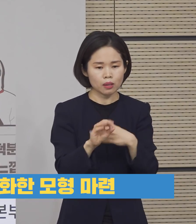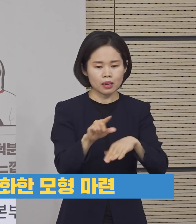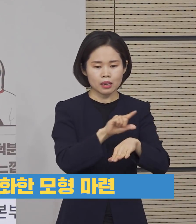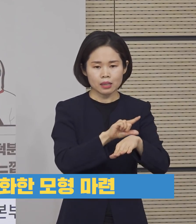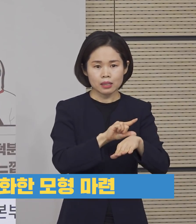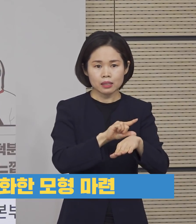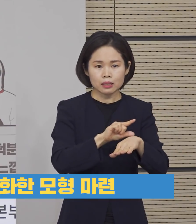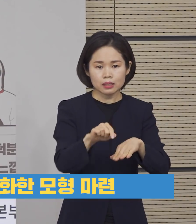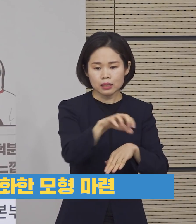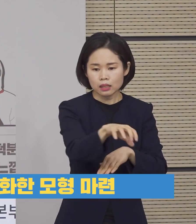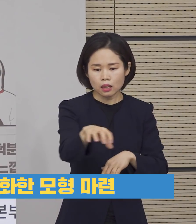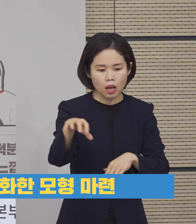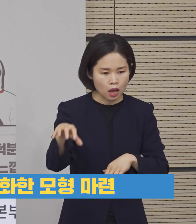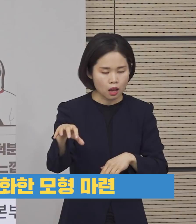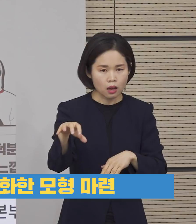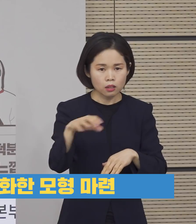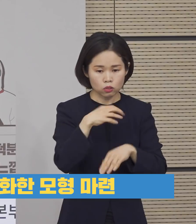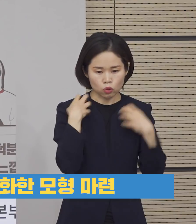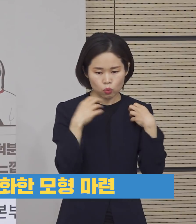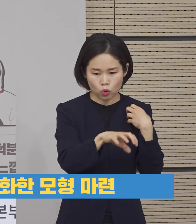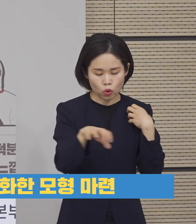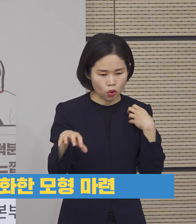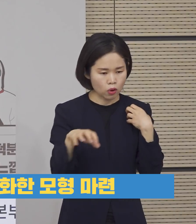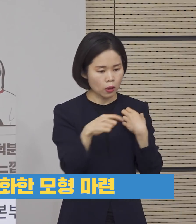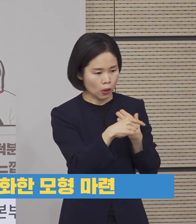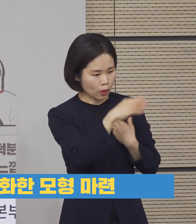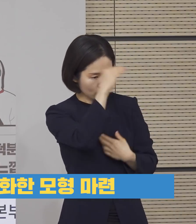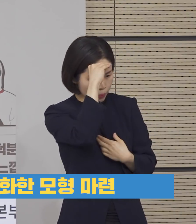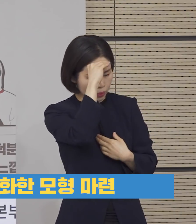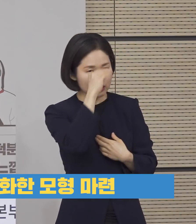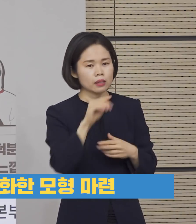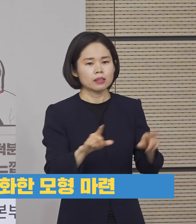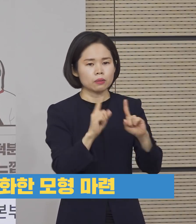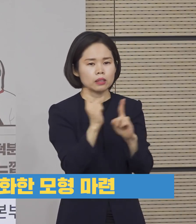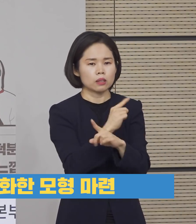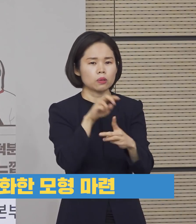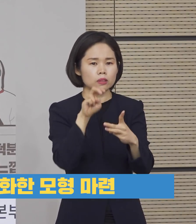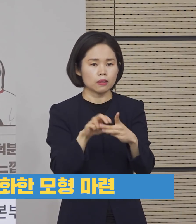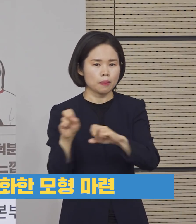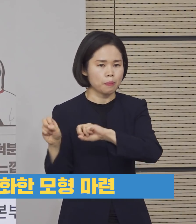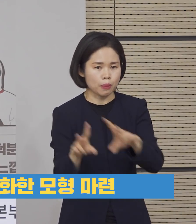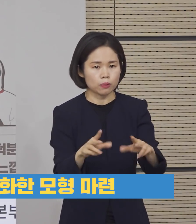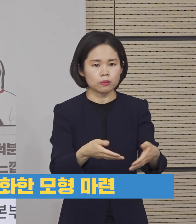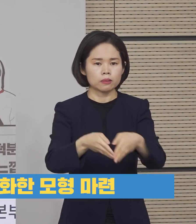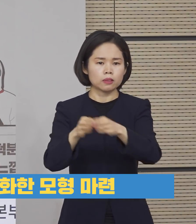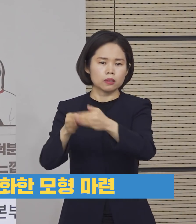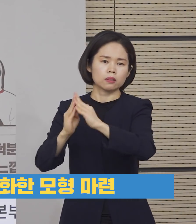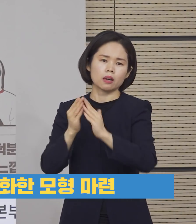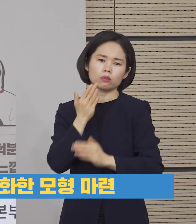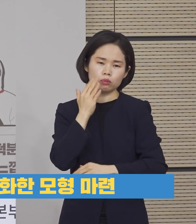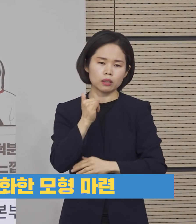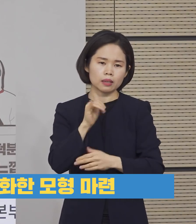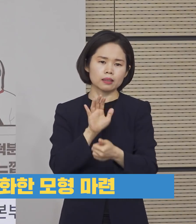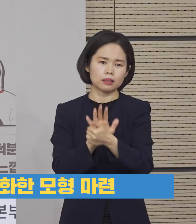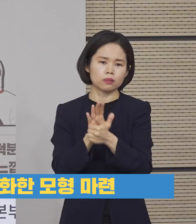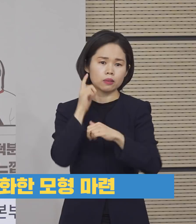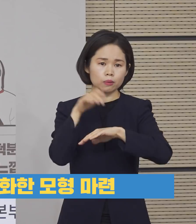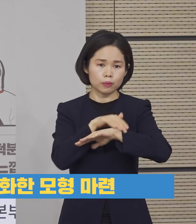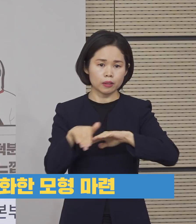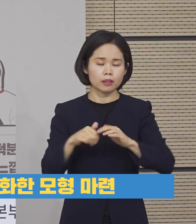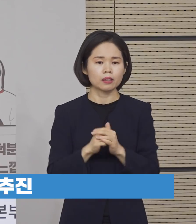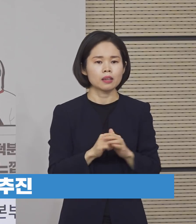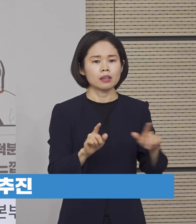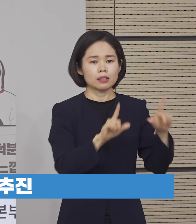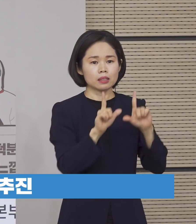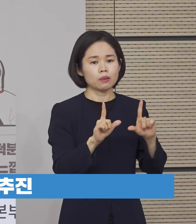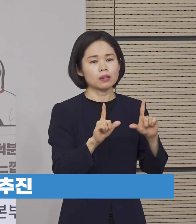경우 지자체별로 이 모형에 따라 신속하게 생활치료센터를 설치할 수 있도록 지원할